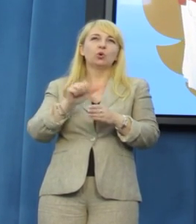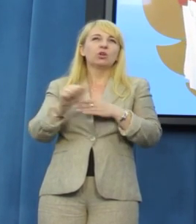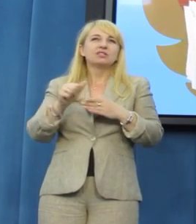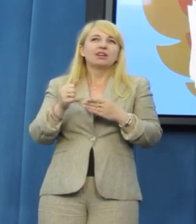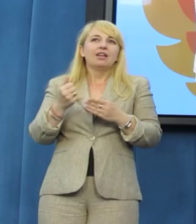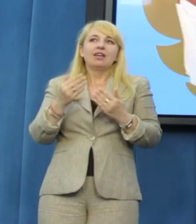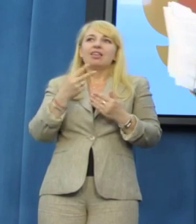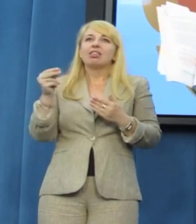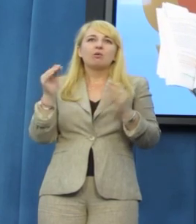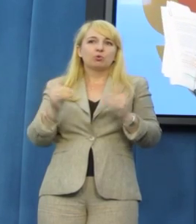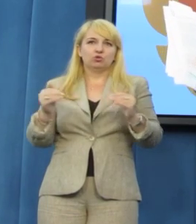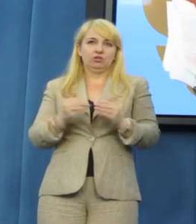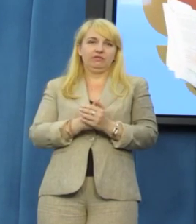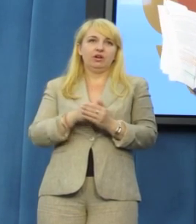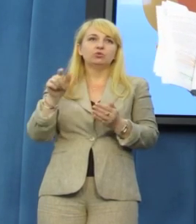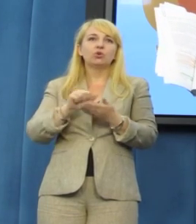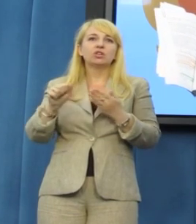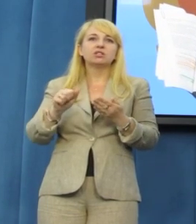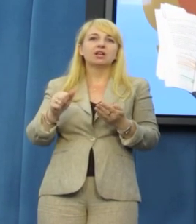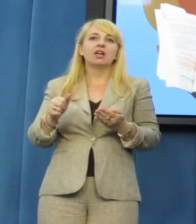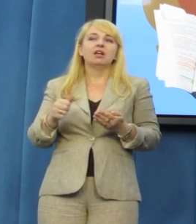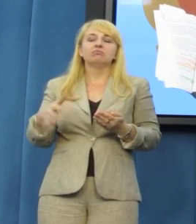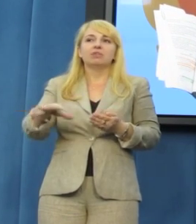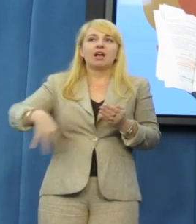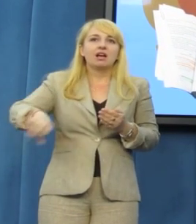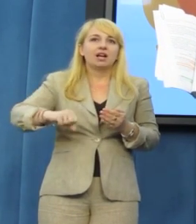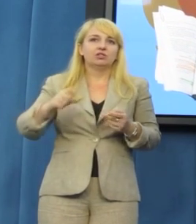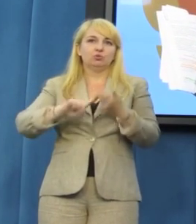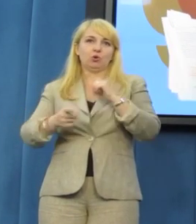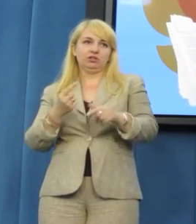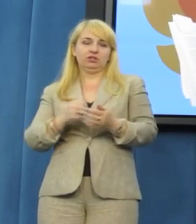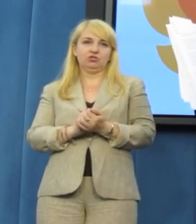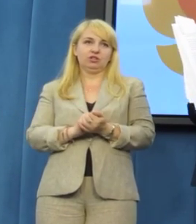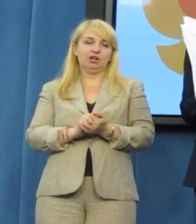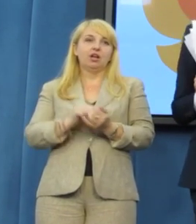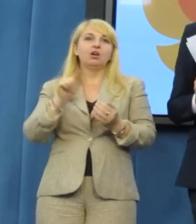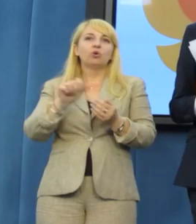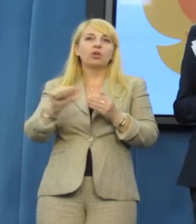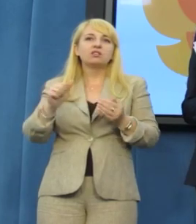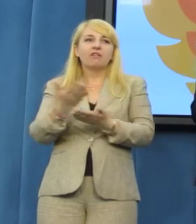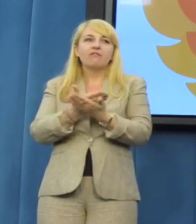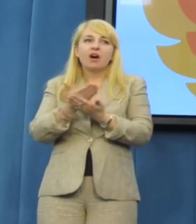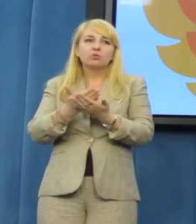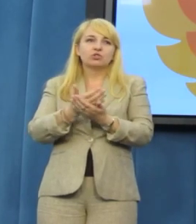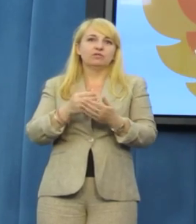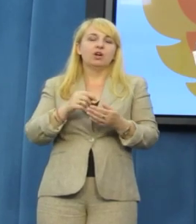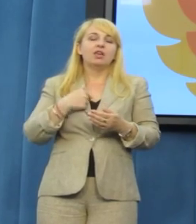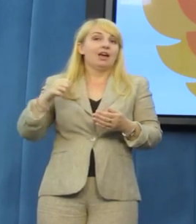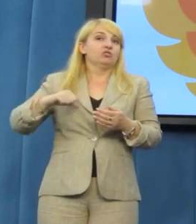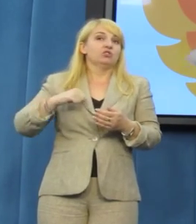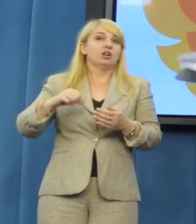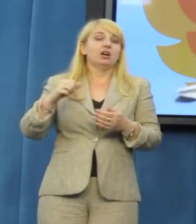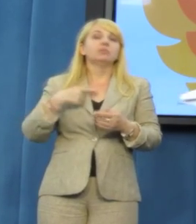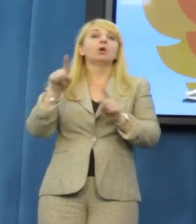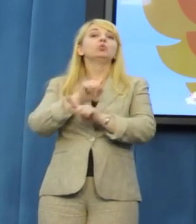spotkanie się w Sejmie z taką kradzieżą, z takim przekrętem politycznym. Nie, czekam na wytłumaczenie z Platformy Obywatelskiej,